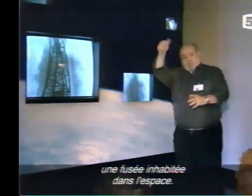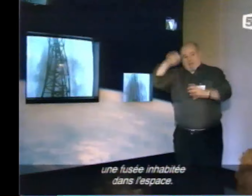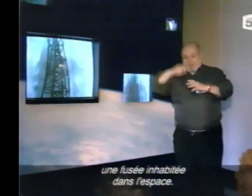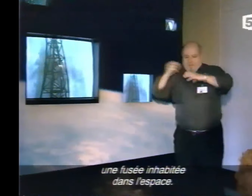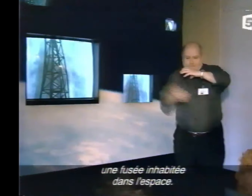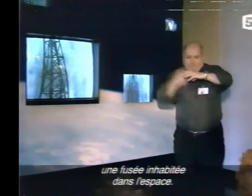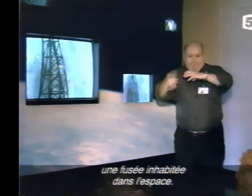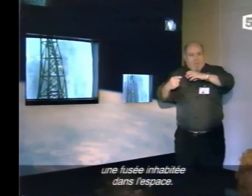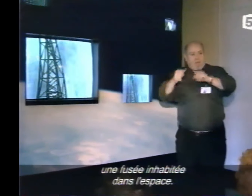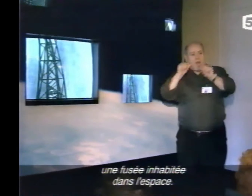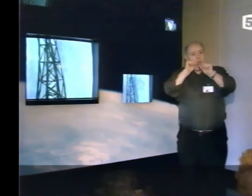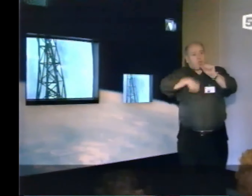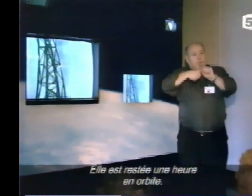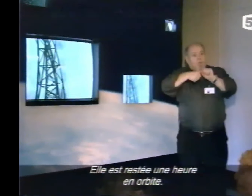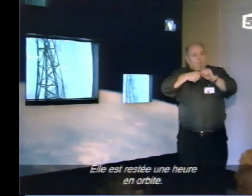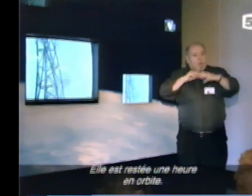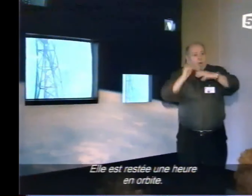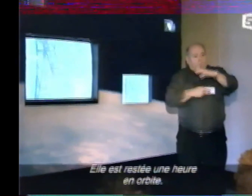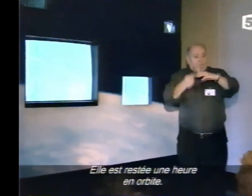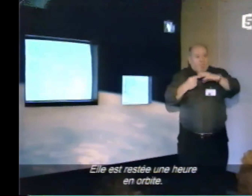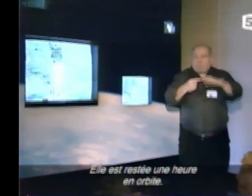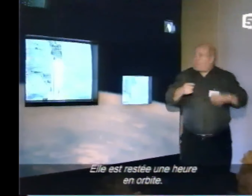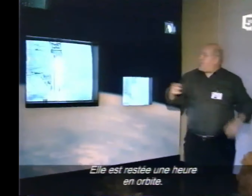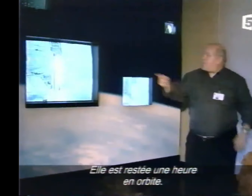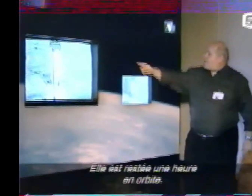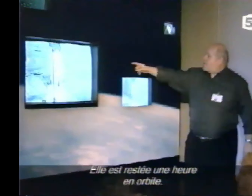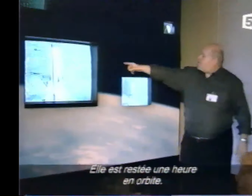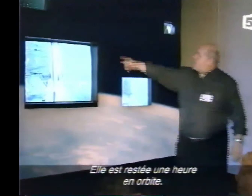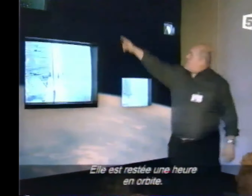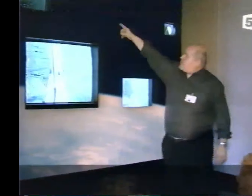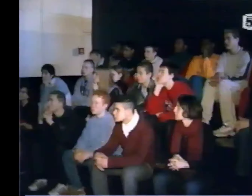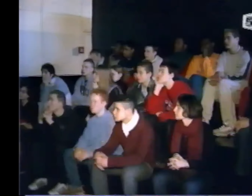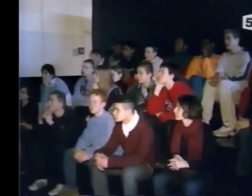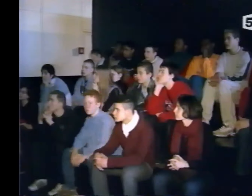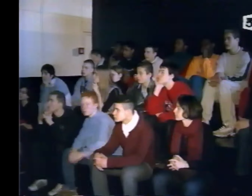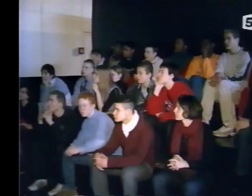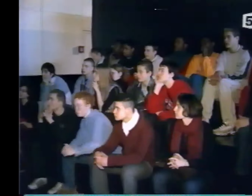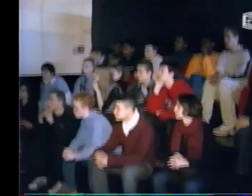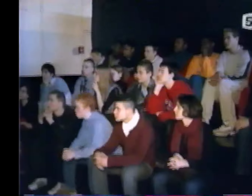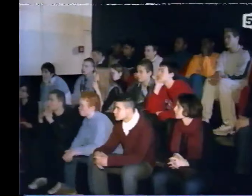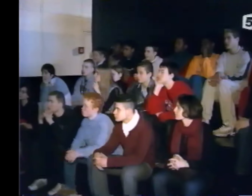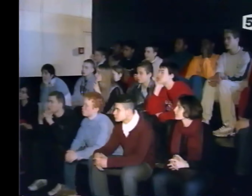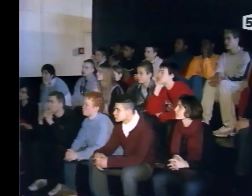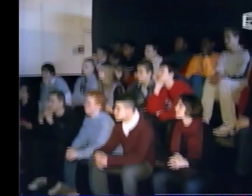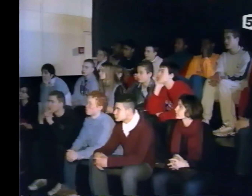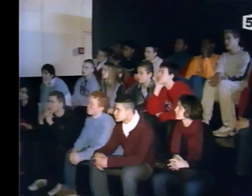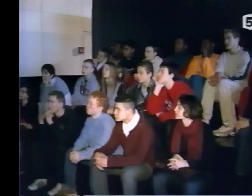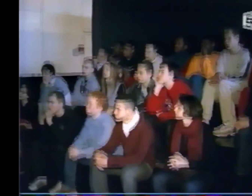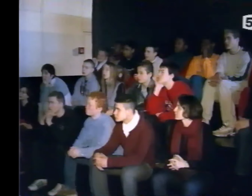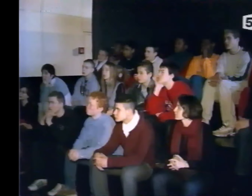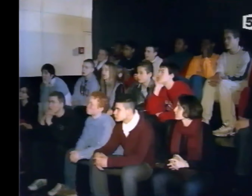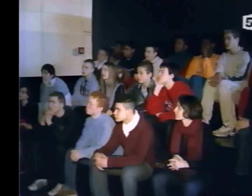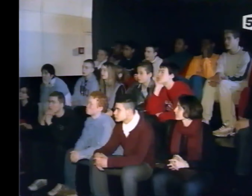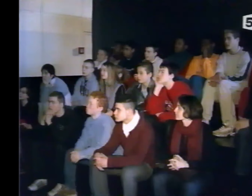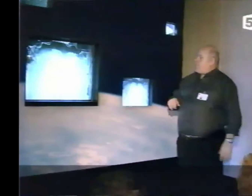Ce sont les soviétiques qui sont arrivés les premiers à cet exploit. Le 4 octobre 1957, une fusée met en orbite le satellite